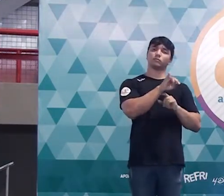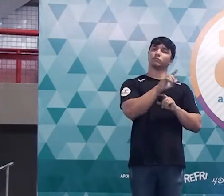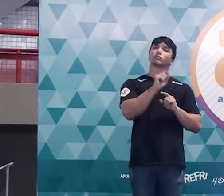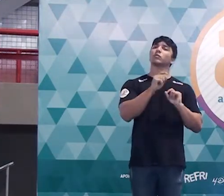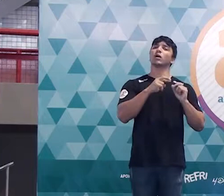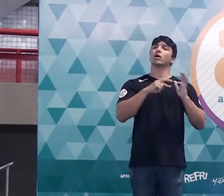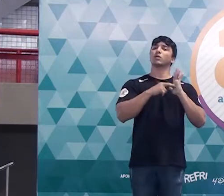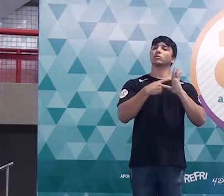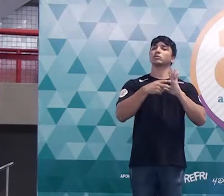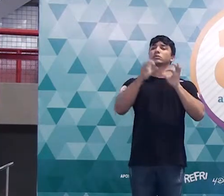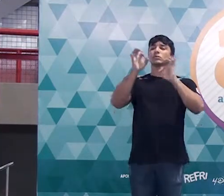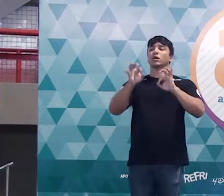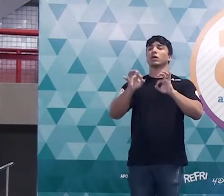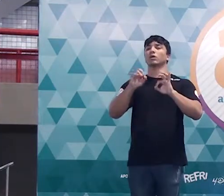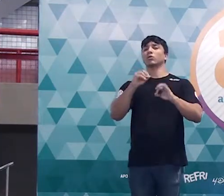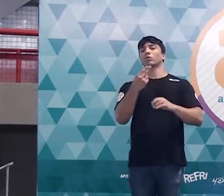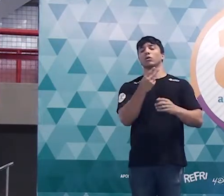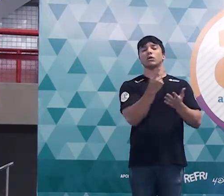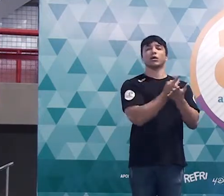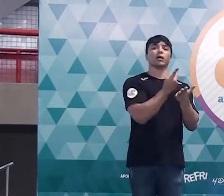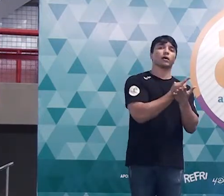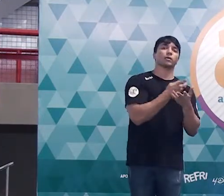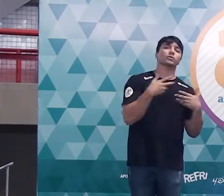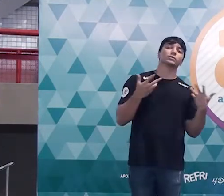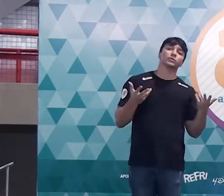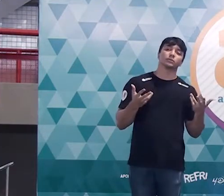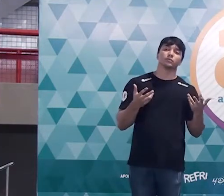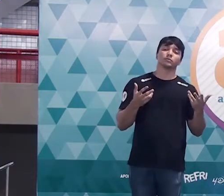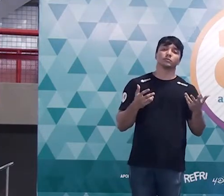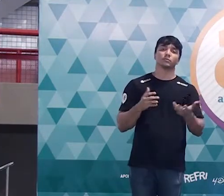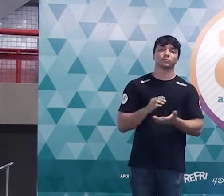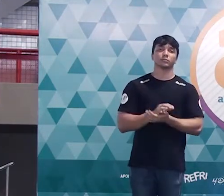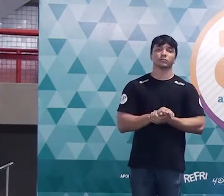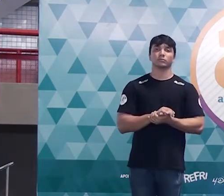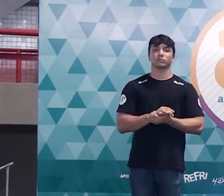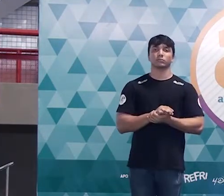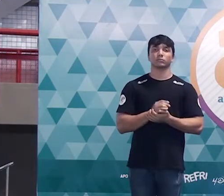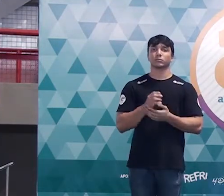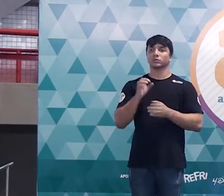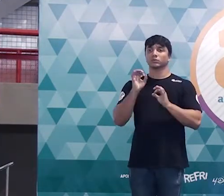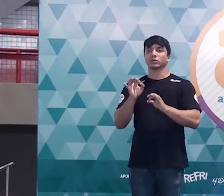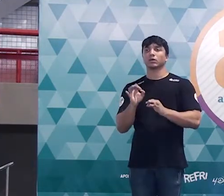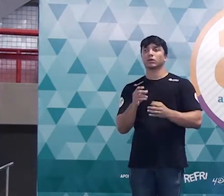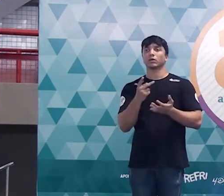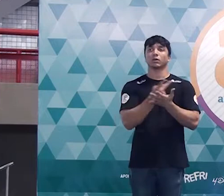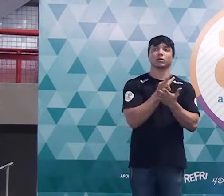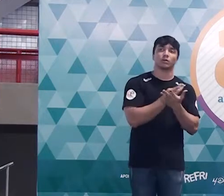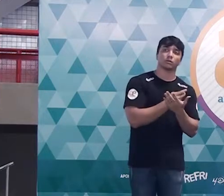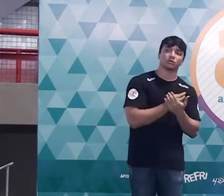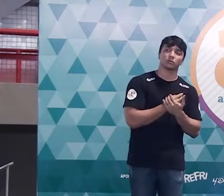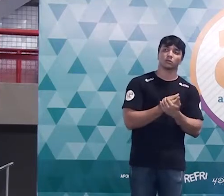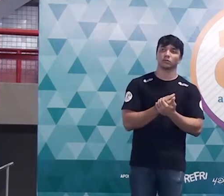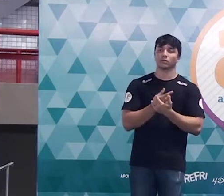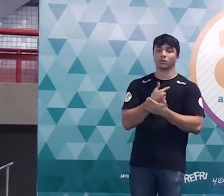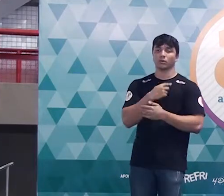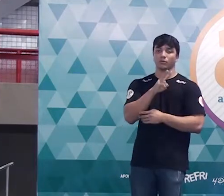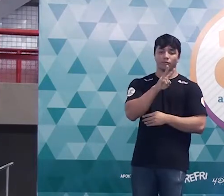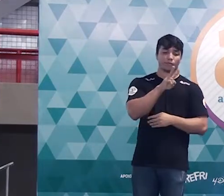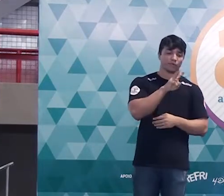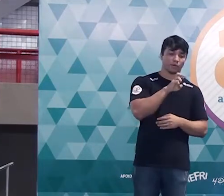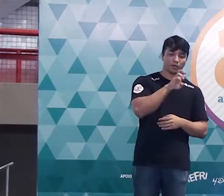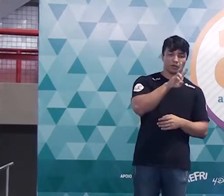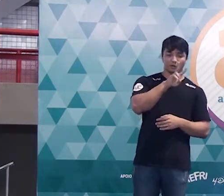está falando certo ou errado? Eu quero ouvir vocês. Nós veve, nós